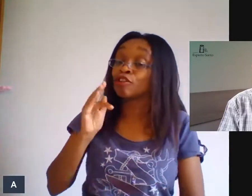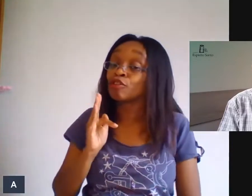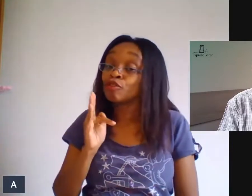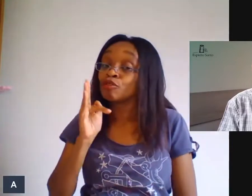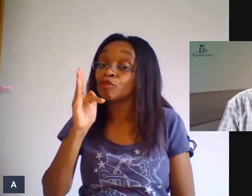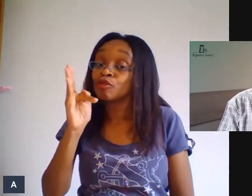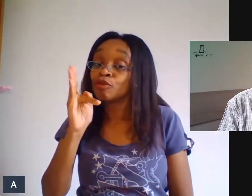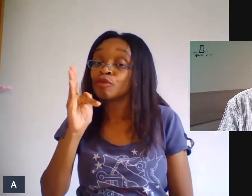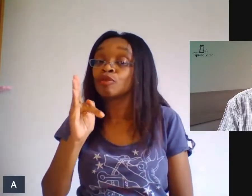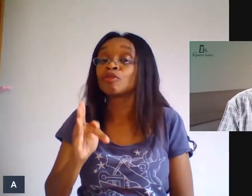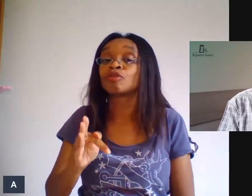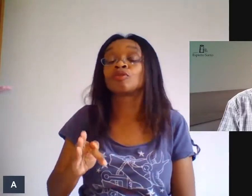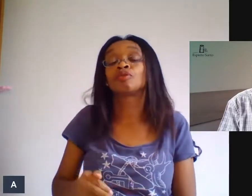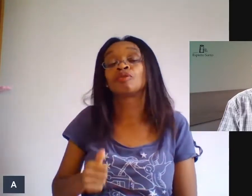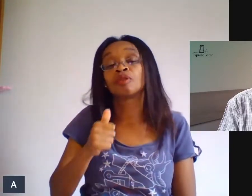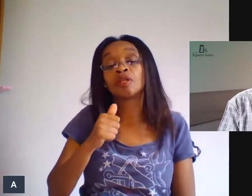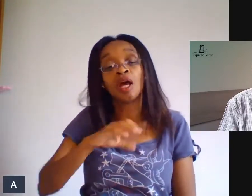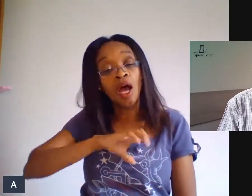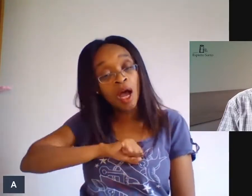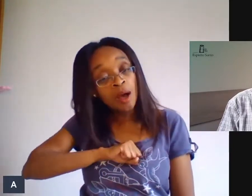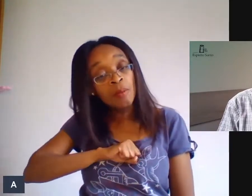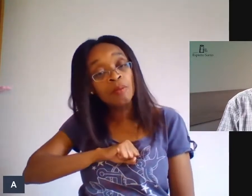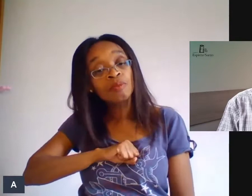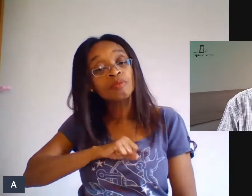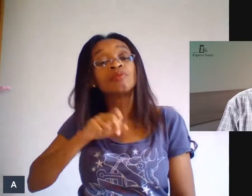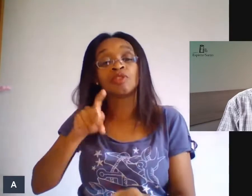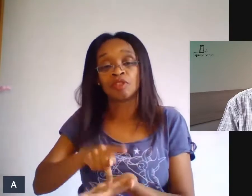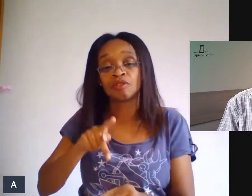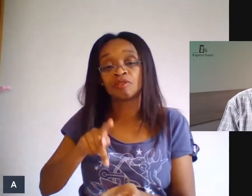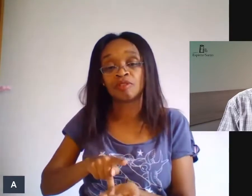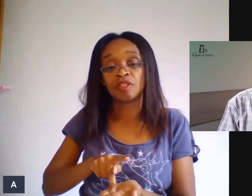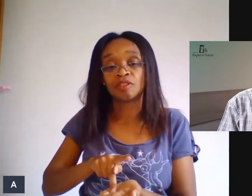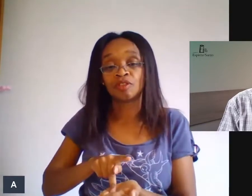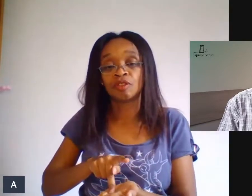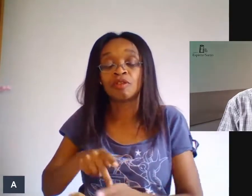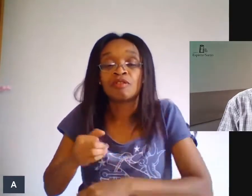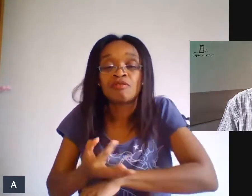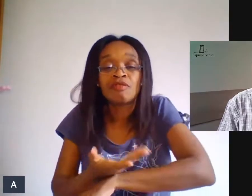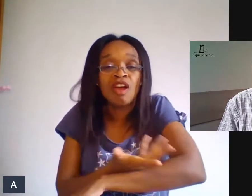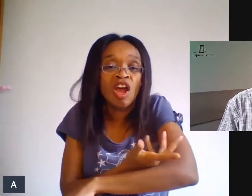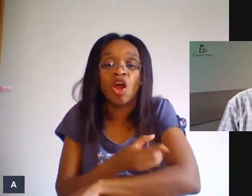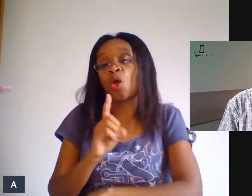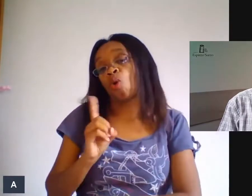esposo, é um sentimento de amor realmente, e não de paixão.